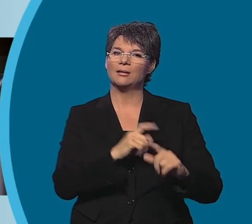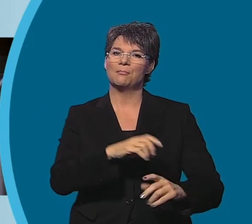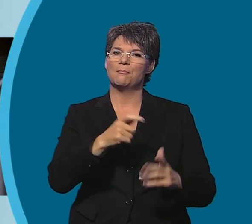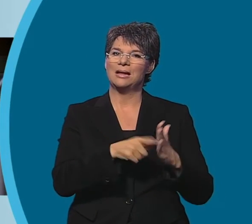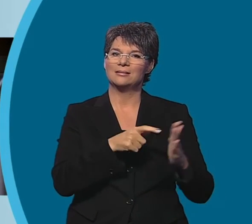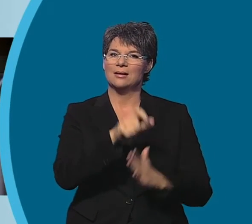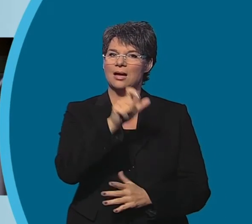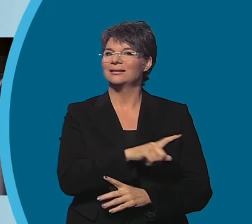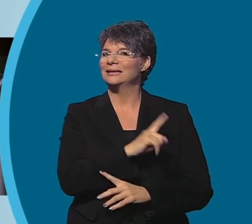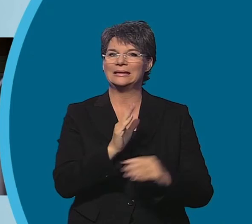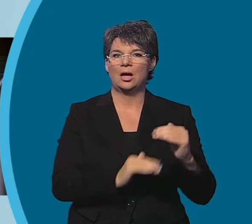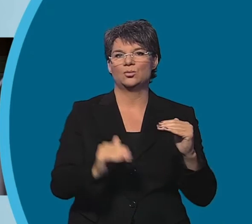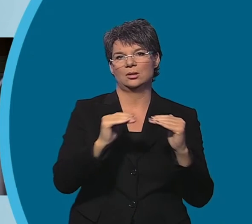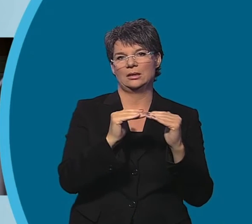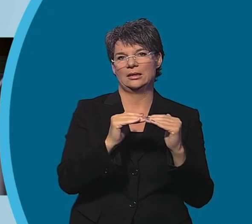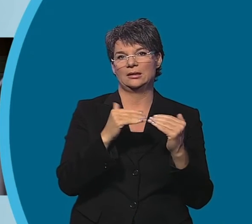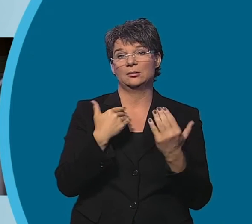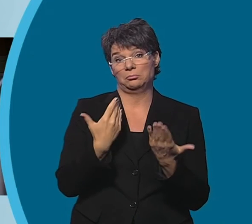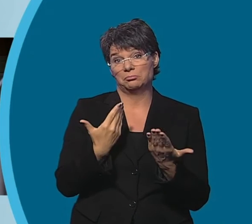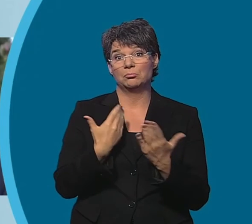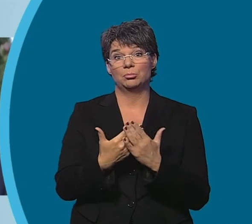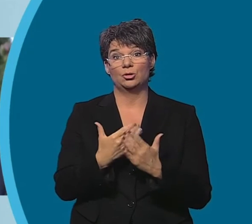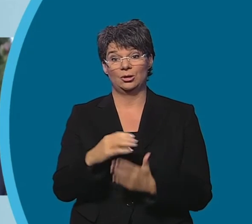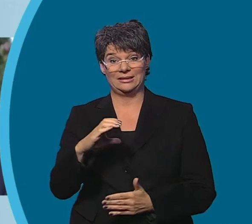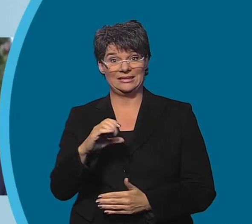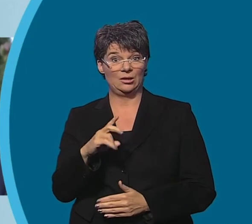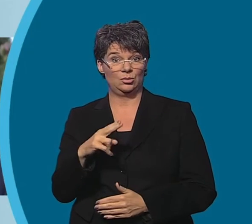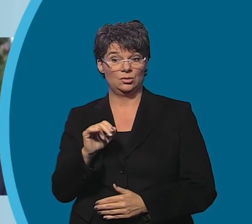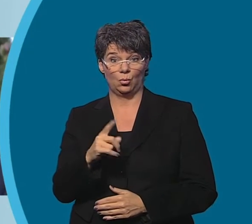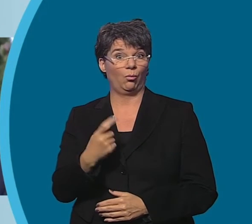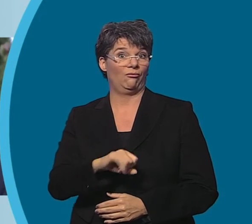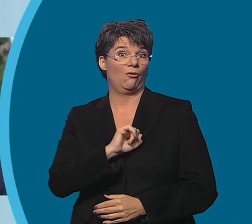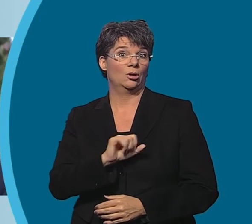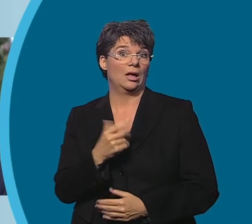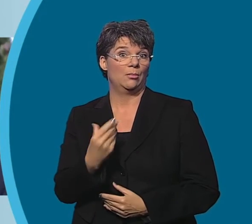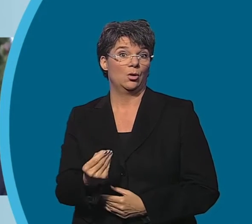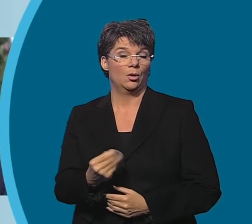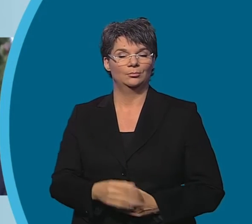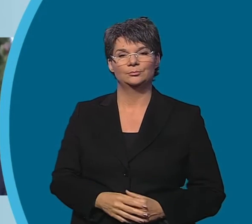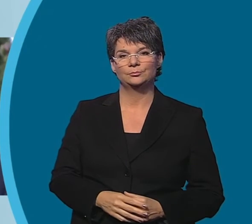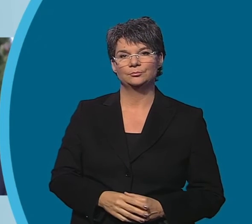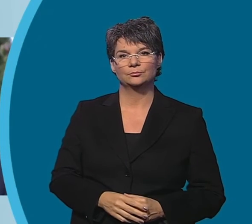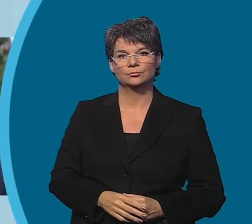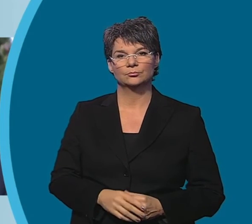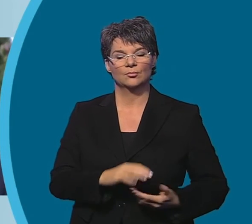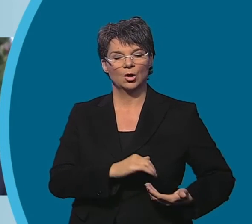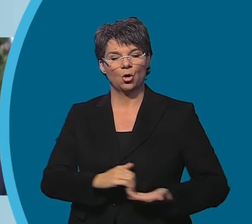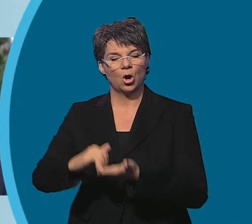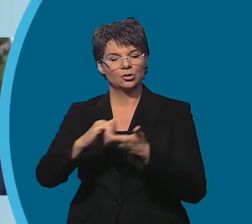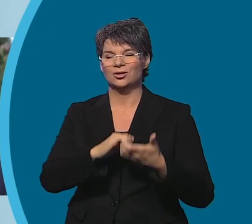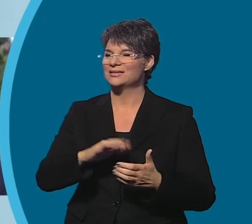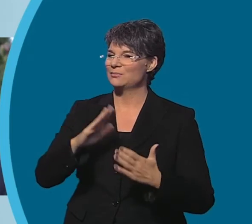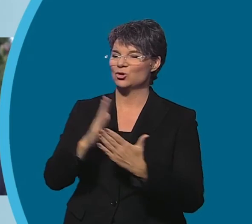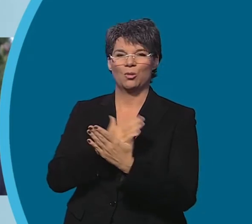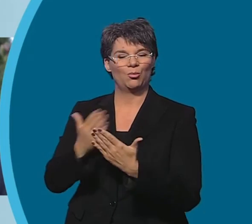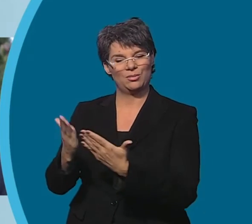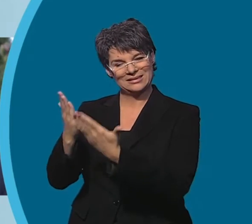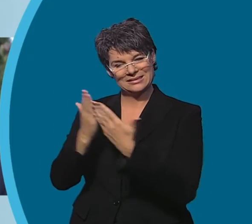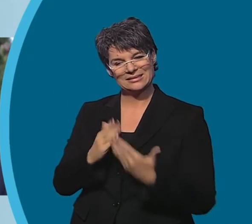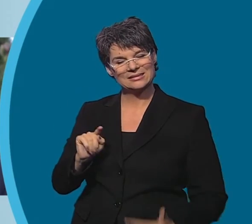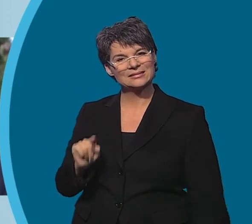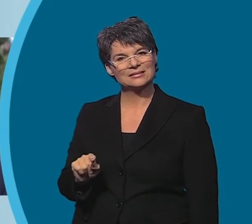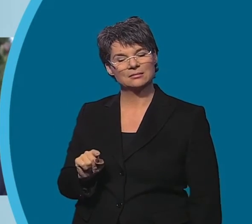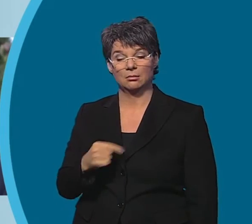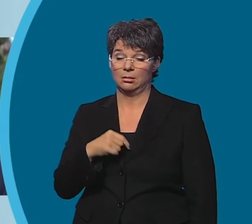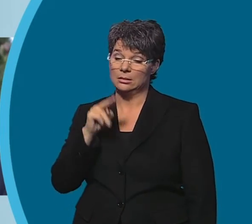Unionsparteien, kritisiert die Linke. Was die Koalition beim Thema Wahlrecht als Kompromiss vorgelegt hat, ist, wie